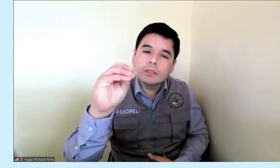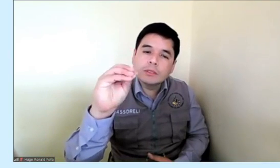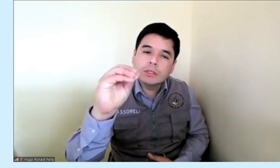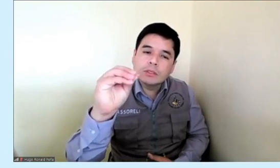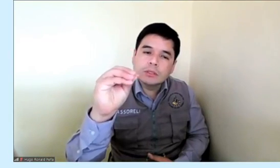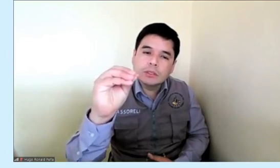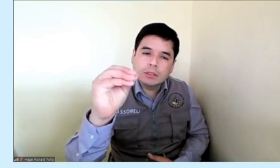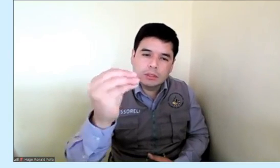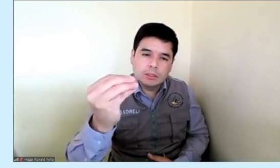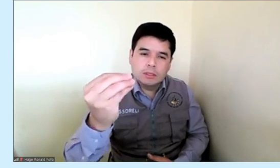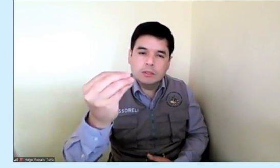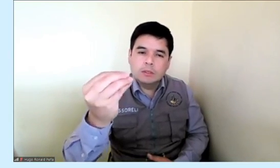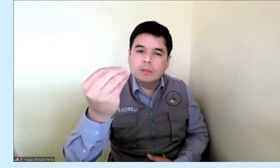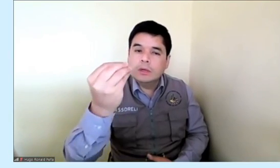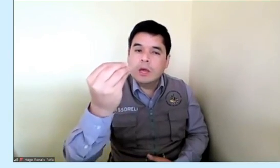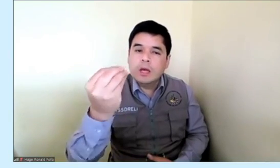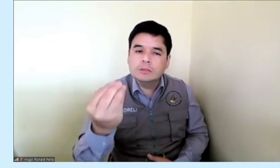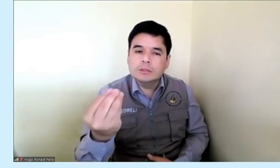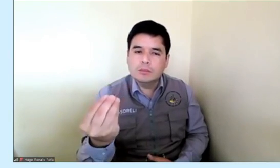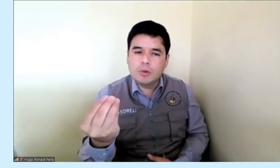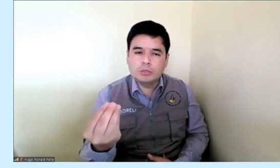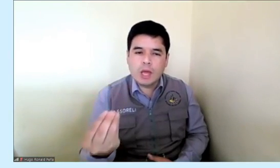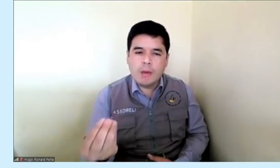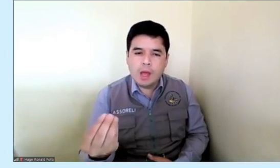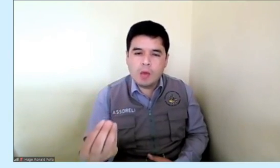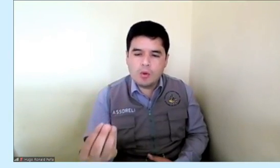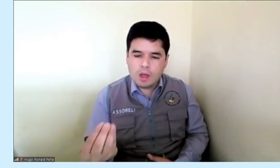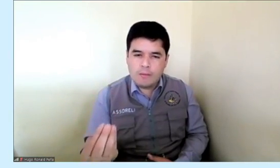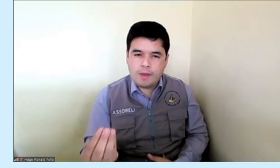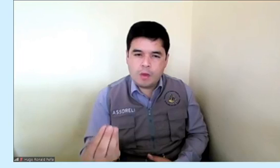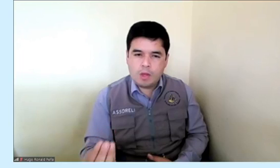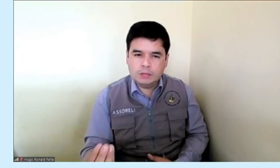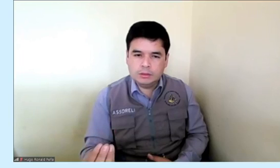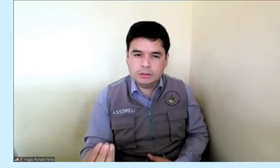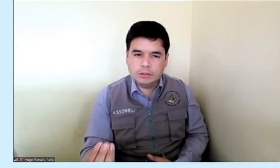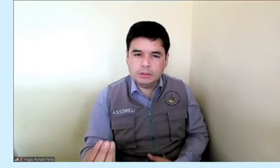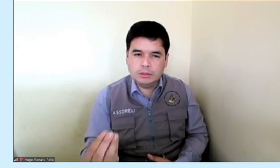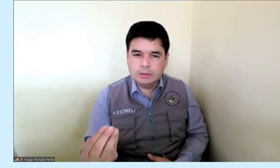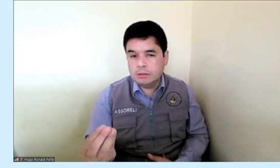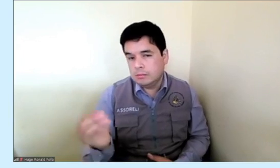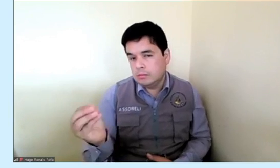suave los dedos y hacia abajo.